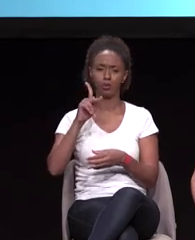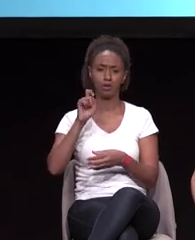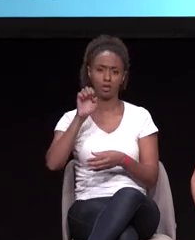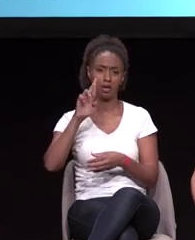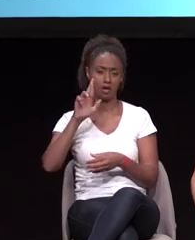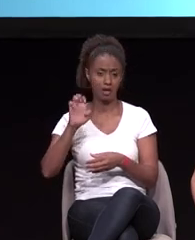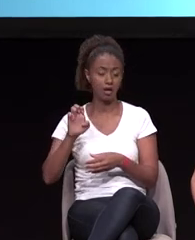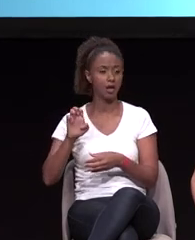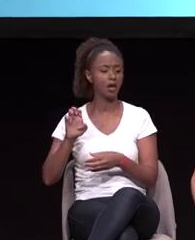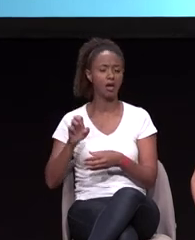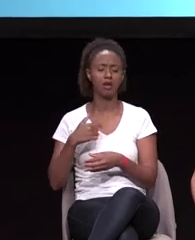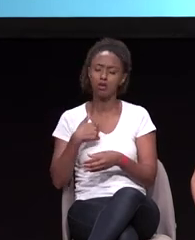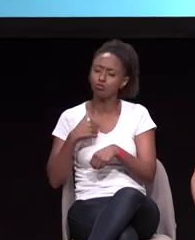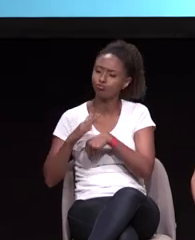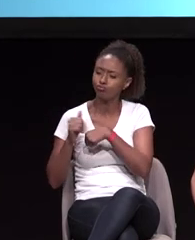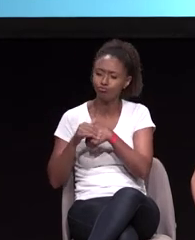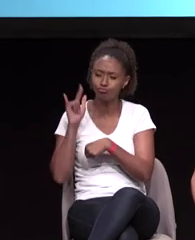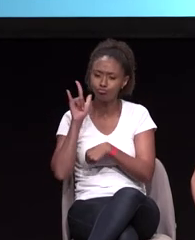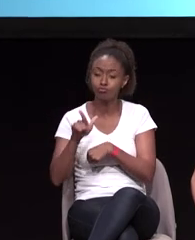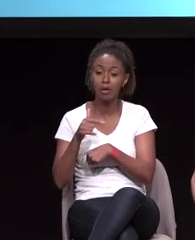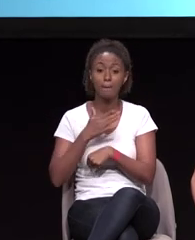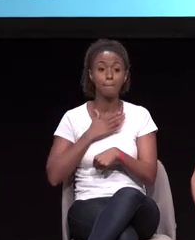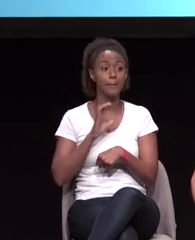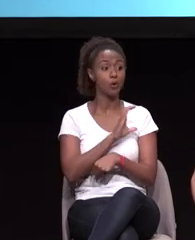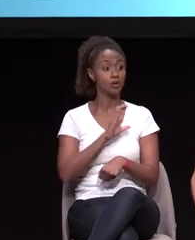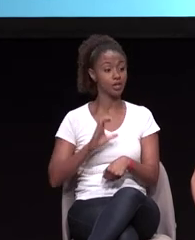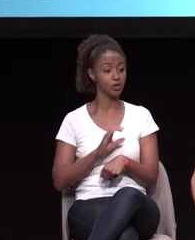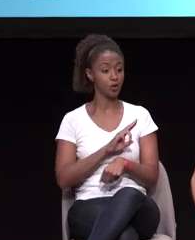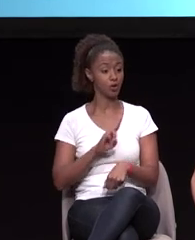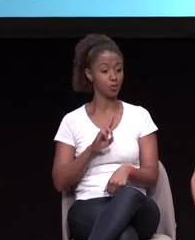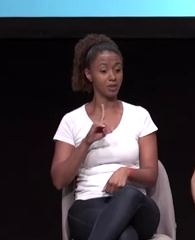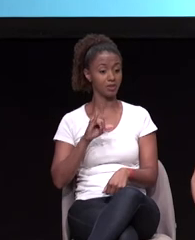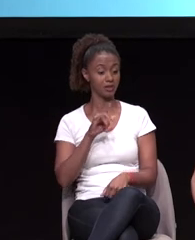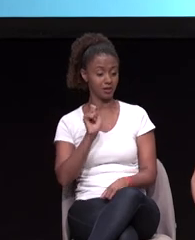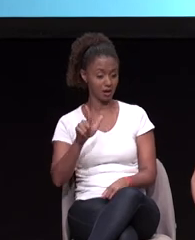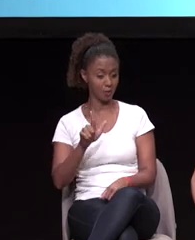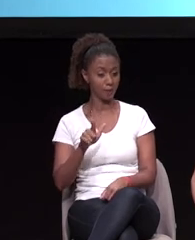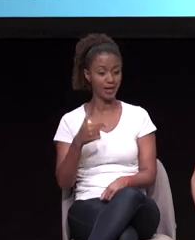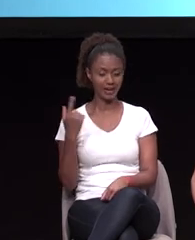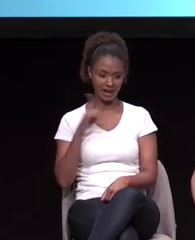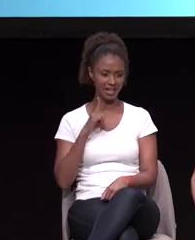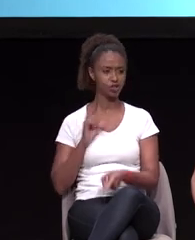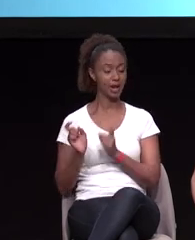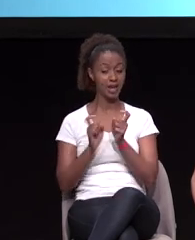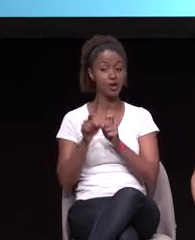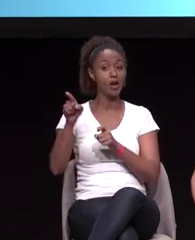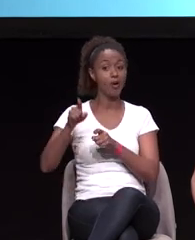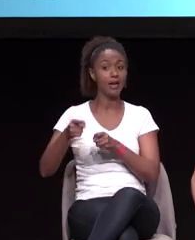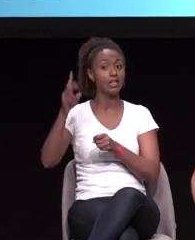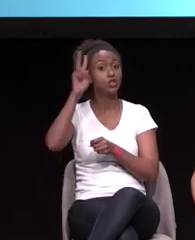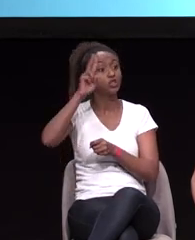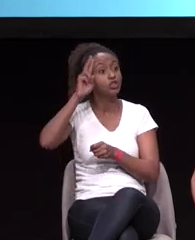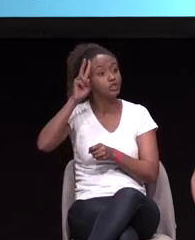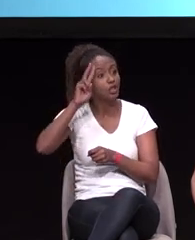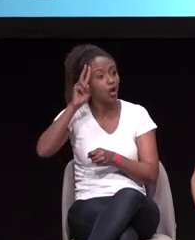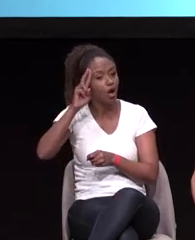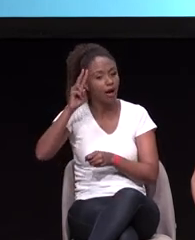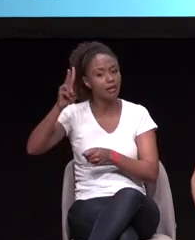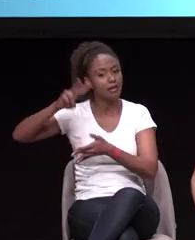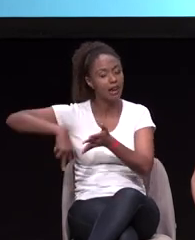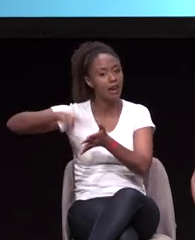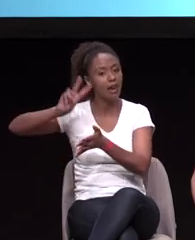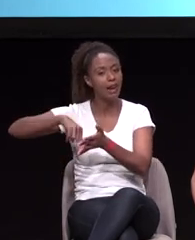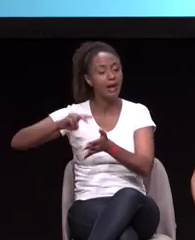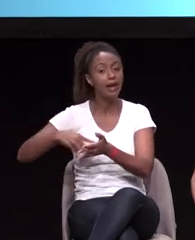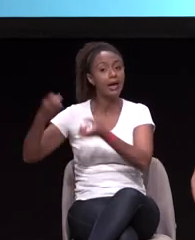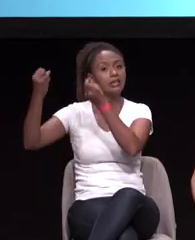mas que tem muito carinho o meu coordenador se chamava daniel e nas nossas reuniões ele ia pra gente histórias e aí nos fazem entender